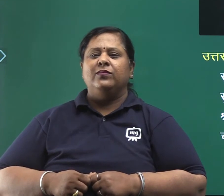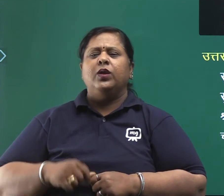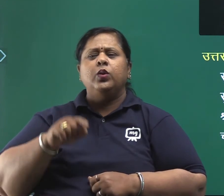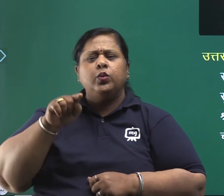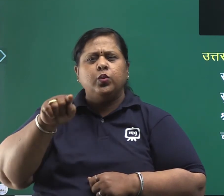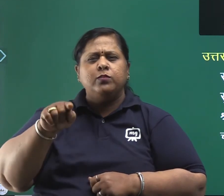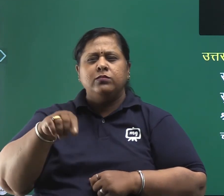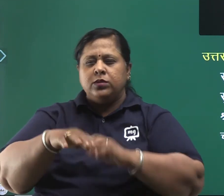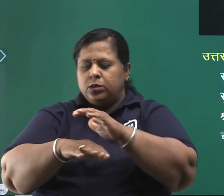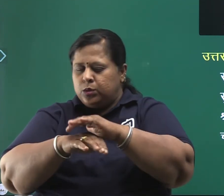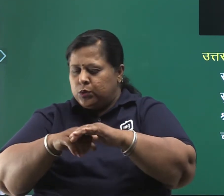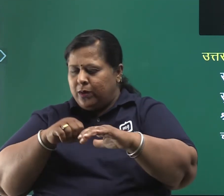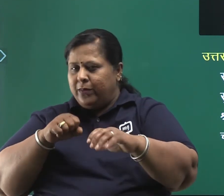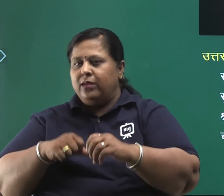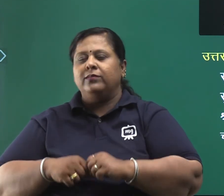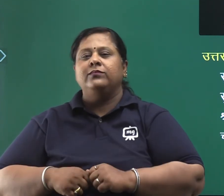तुम चोरी में